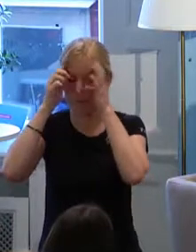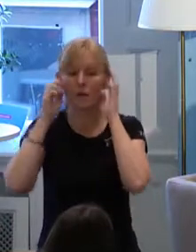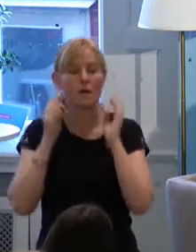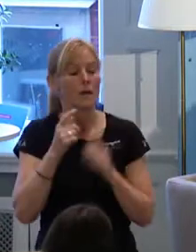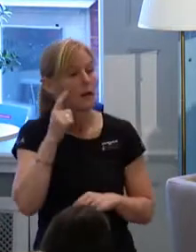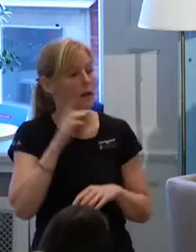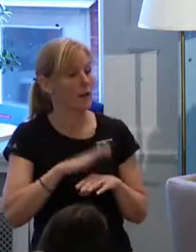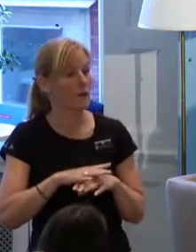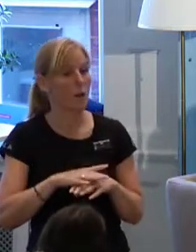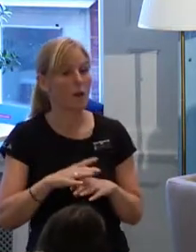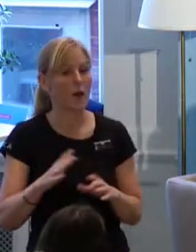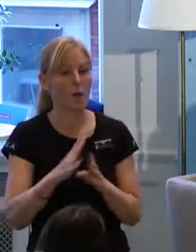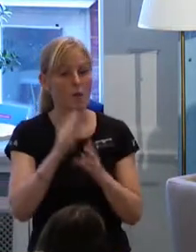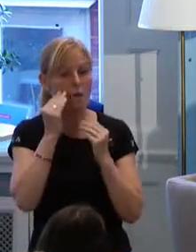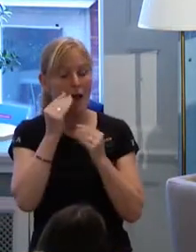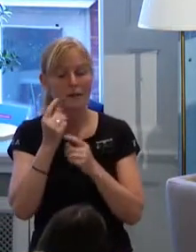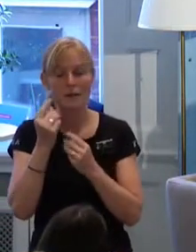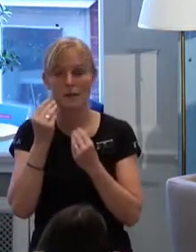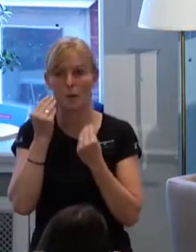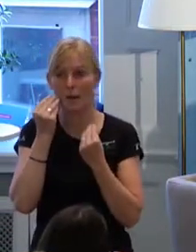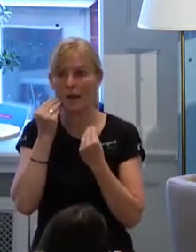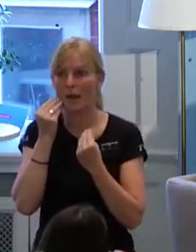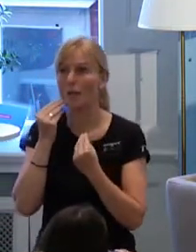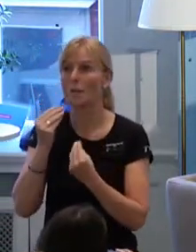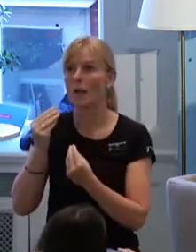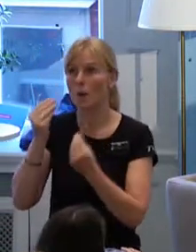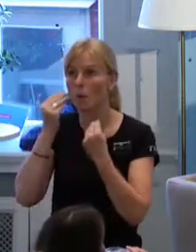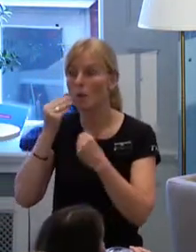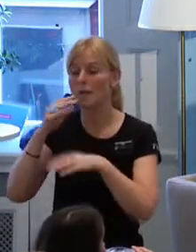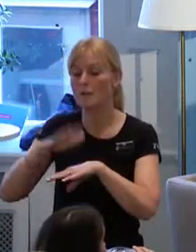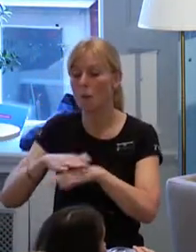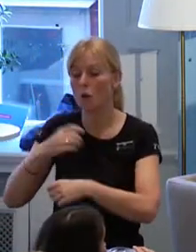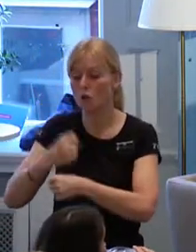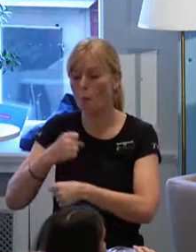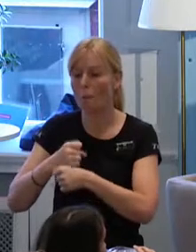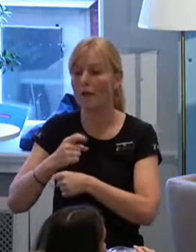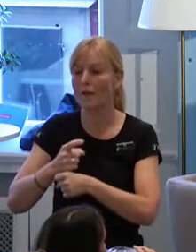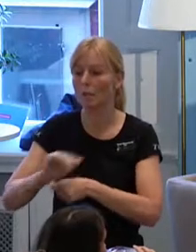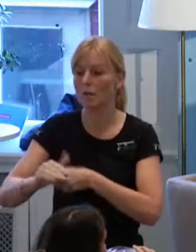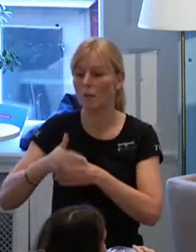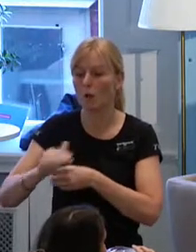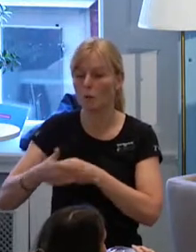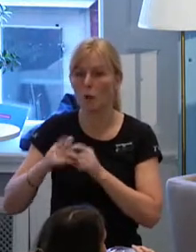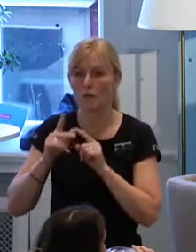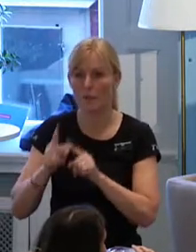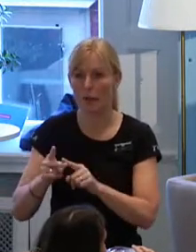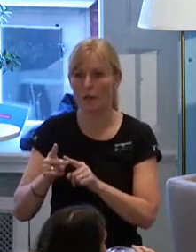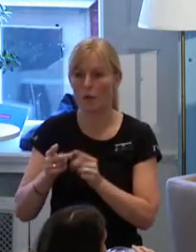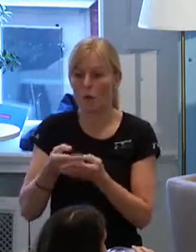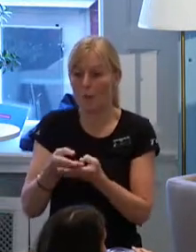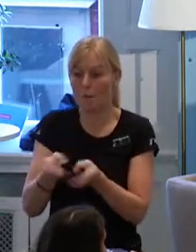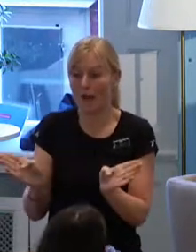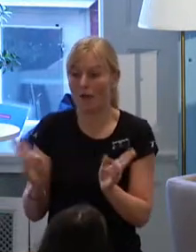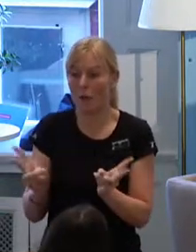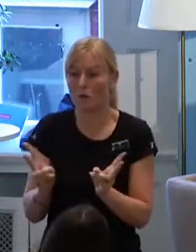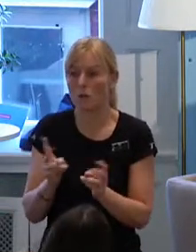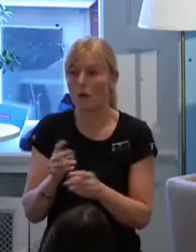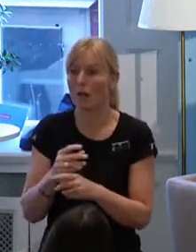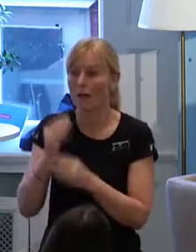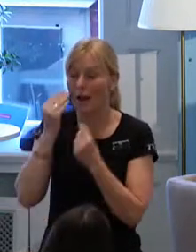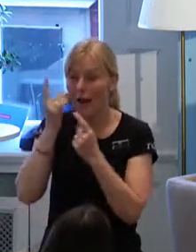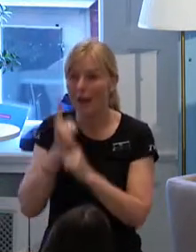pratade kort om lärlingsutbildning, alltså, där är ju det ändå att man utbildar sig på jobbet, va? Ja. Det måste vi tillbaka till mycket mer, och det gäller bredare än bara lärlingsutbildning. Vi håller på i